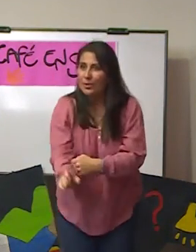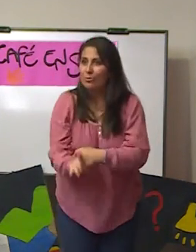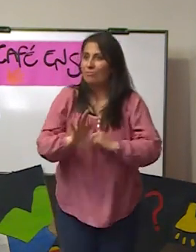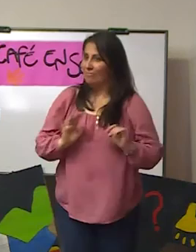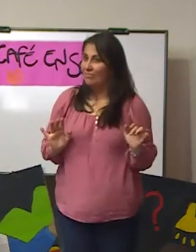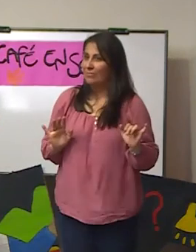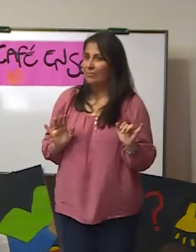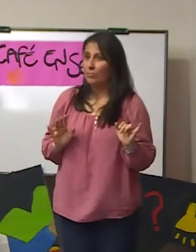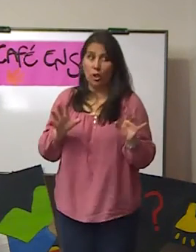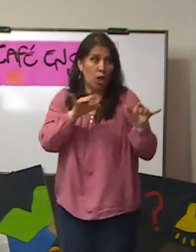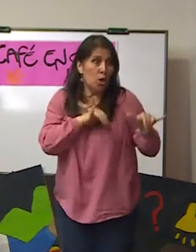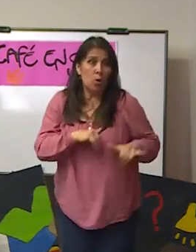no somos iguales.